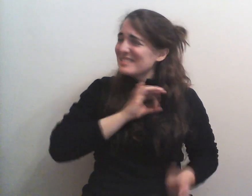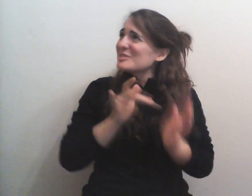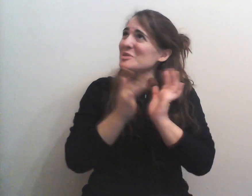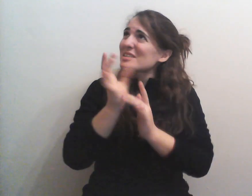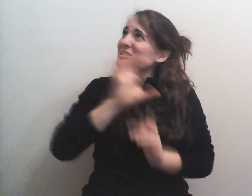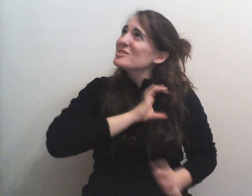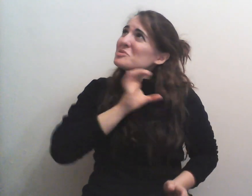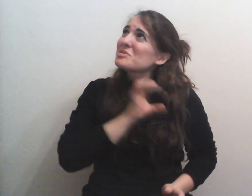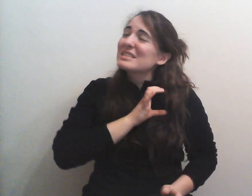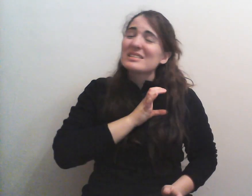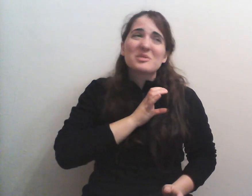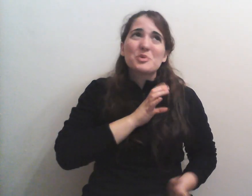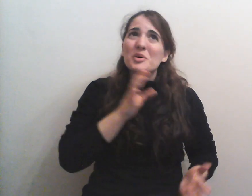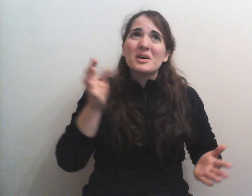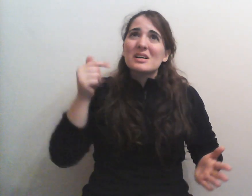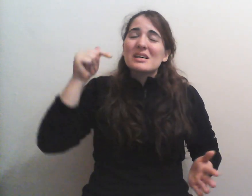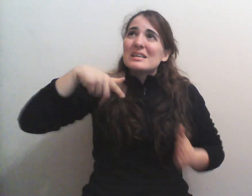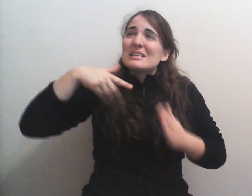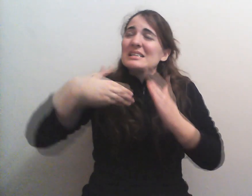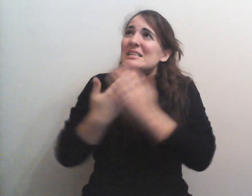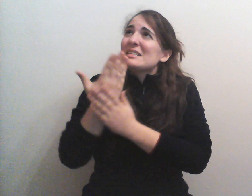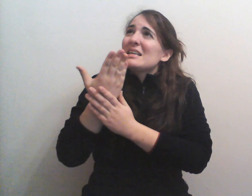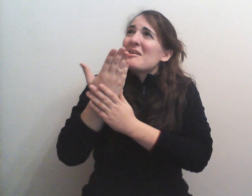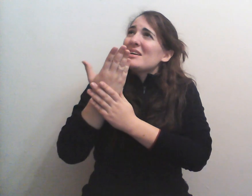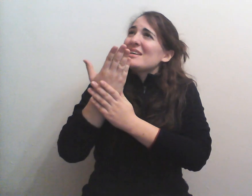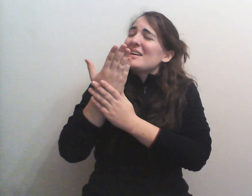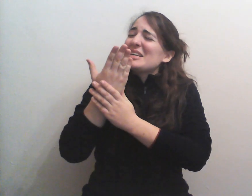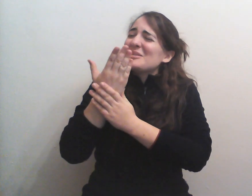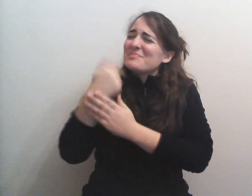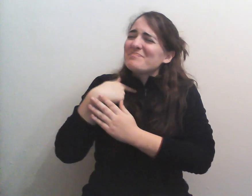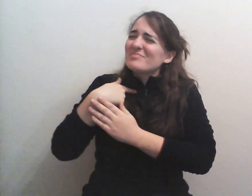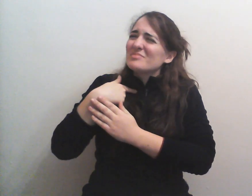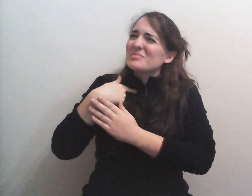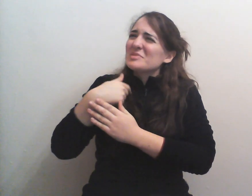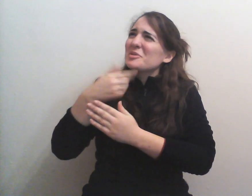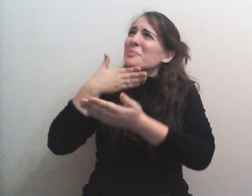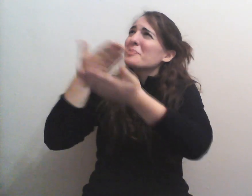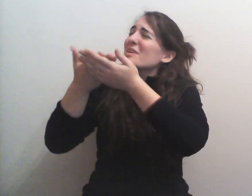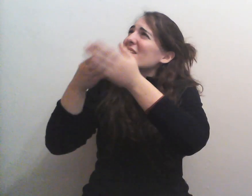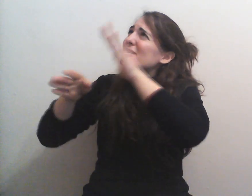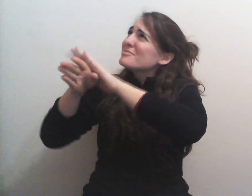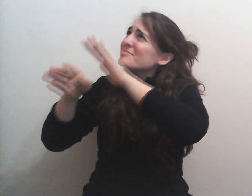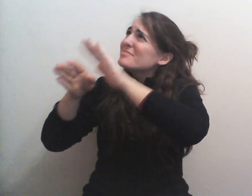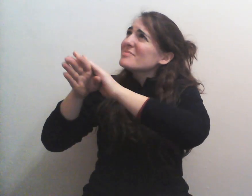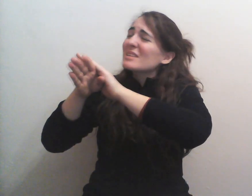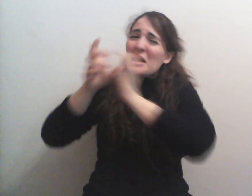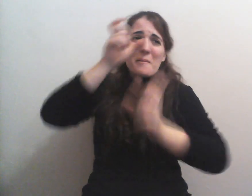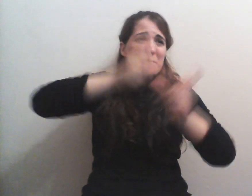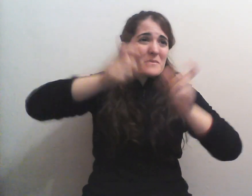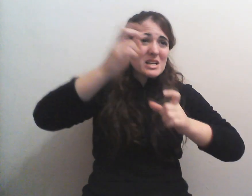Señor, en esta mañana no quiero seguir orando sin pedirte, Señor, que rescates a todo aquel que no esté en ti, que no esté